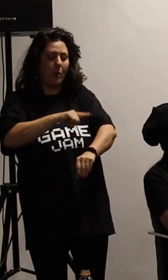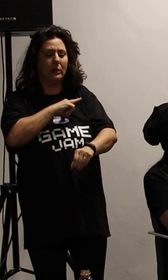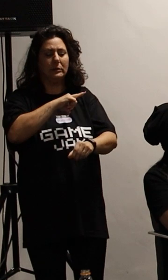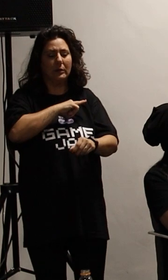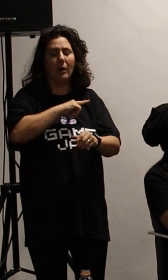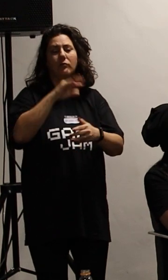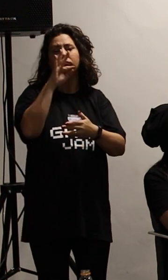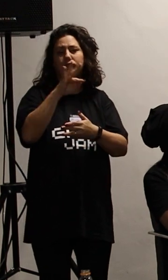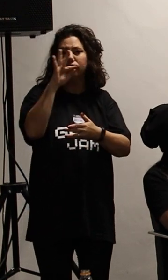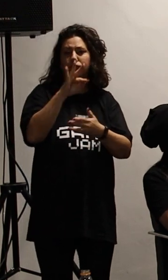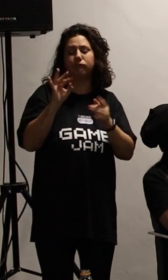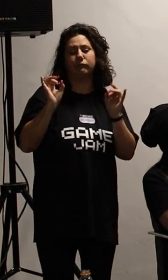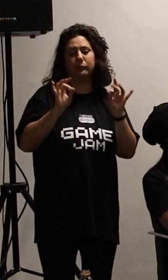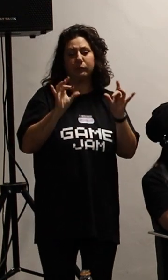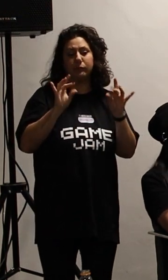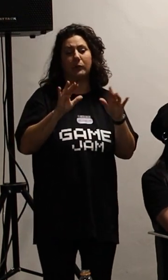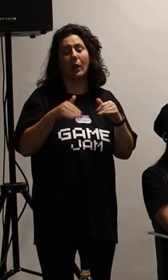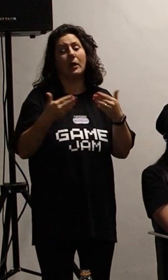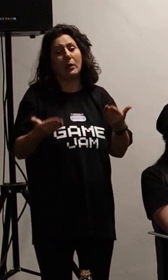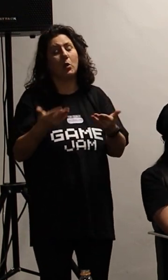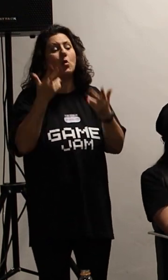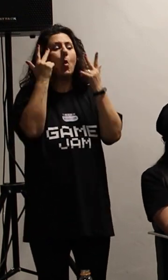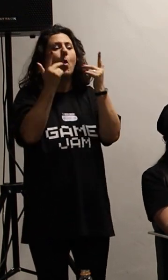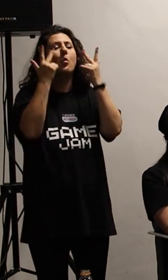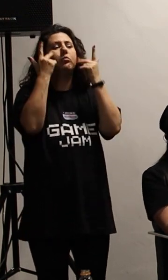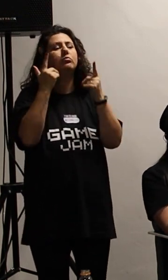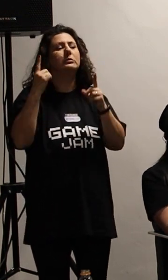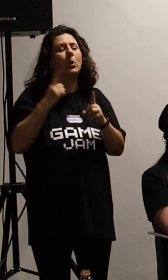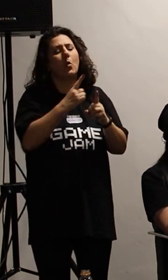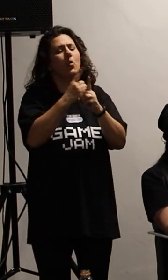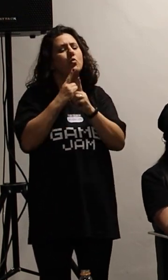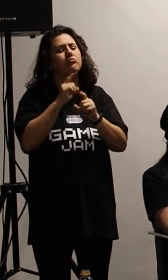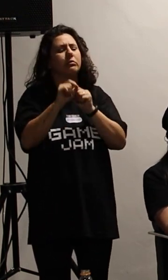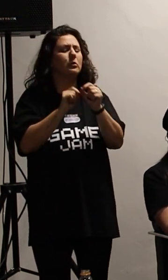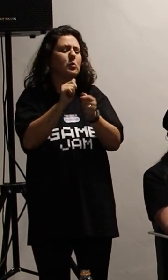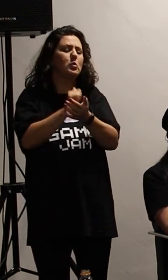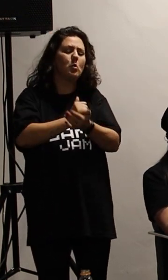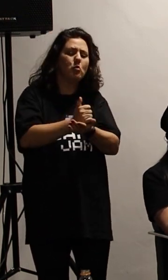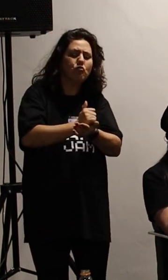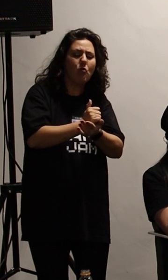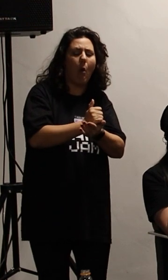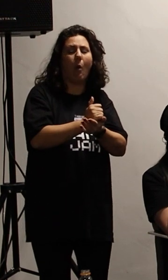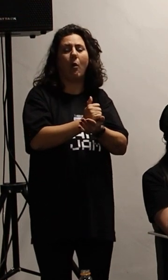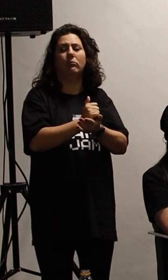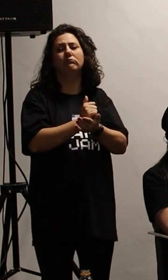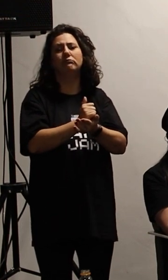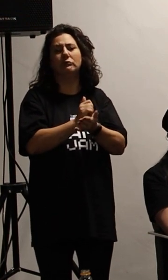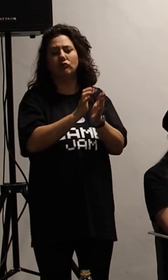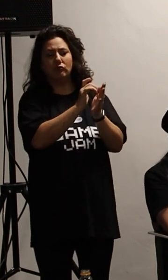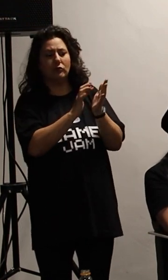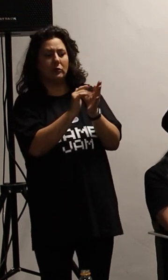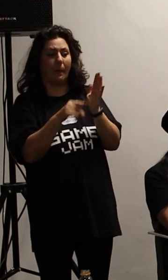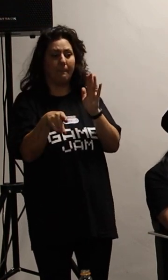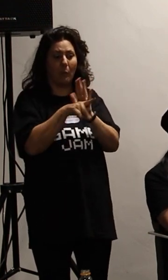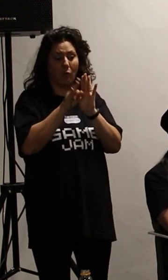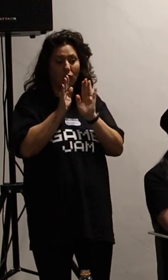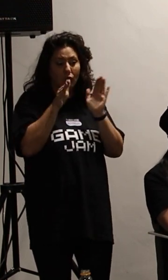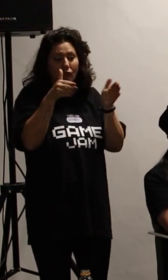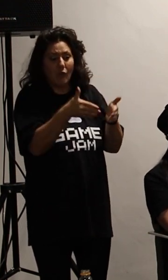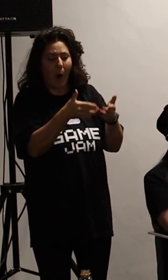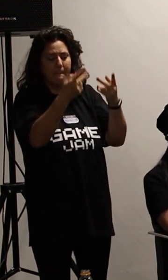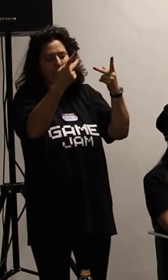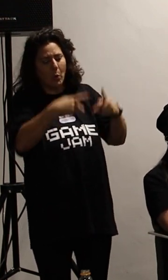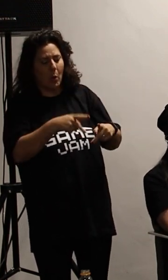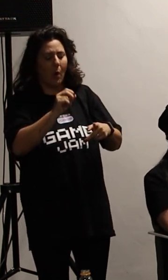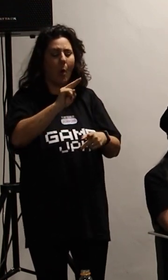graduações específicas, né? Então, geralmente, você vai encontrar lá cursos de jogos digitais, que o foco é programação, ou cursos de